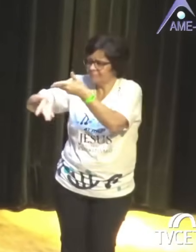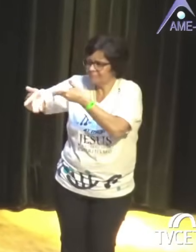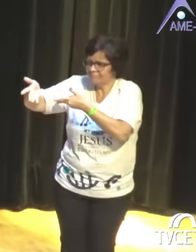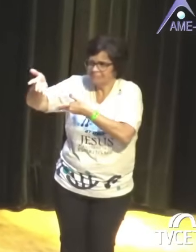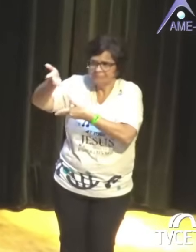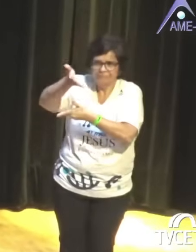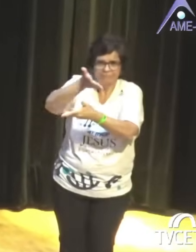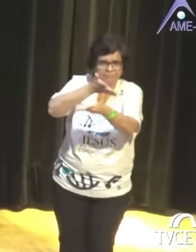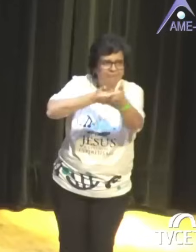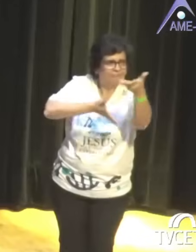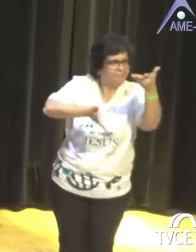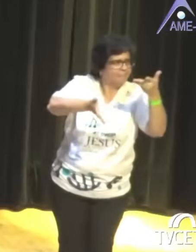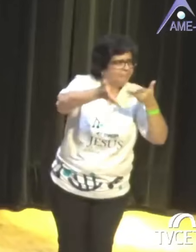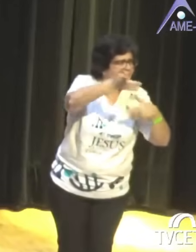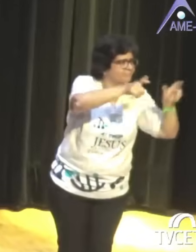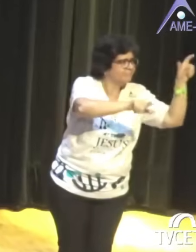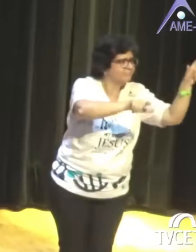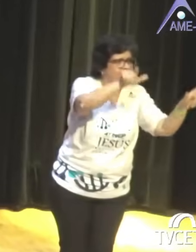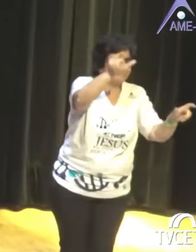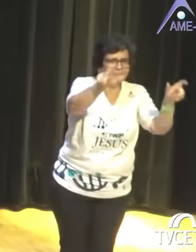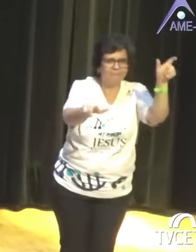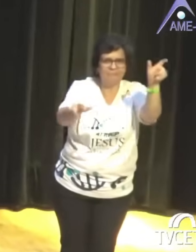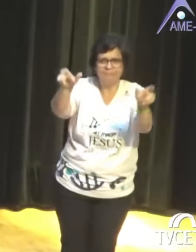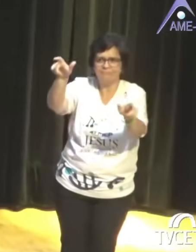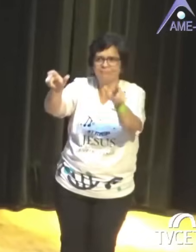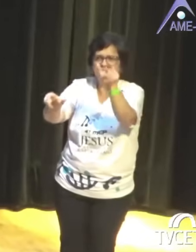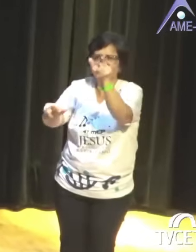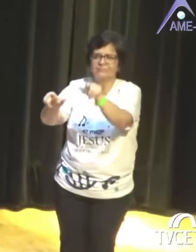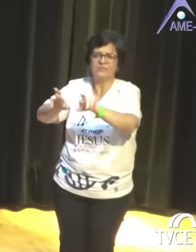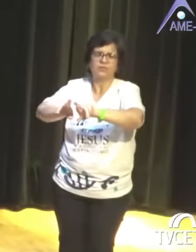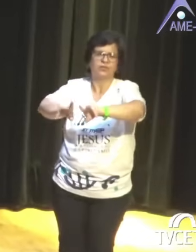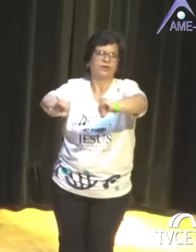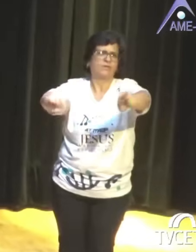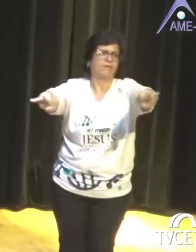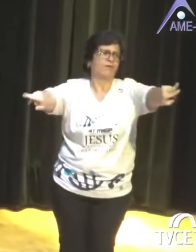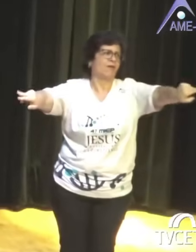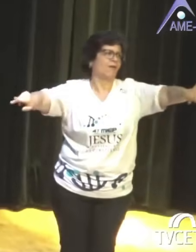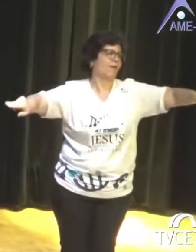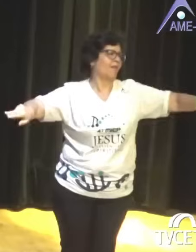convivem criaturas muito